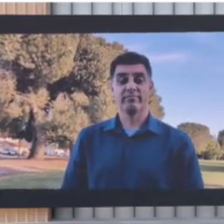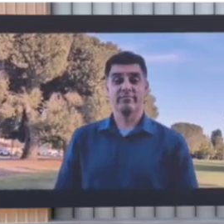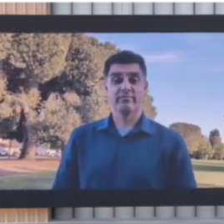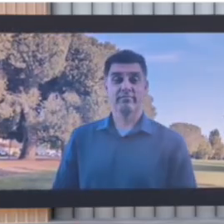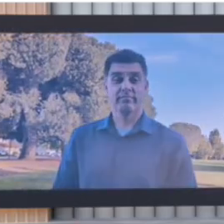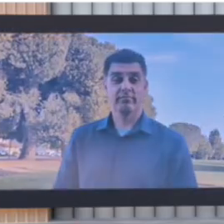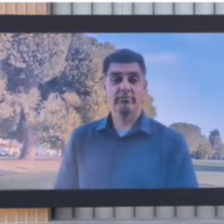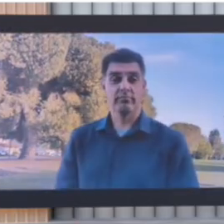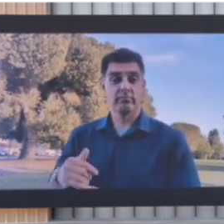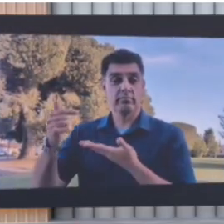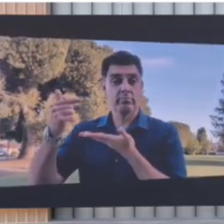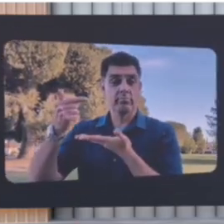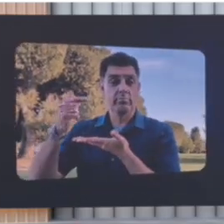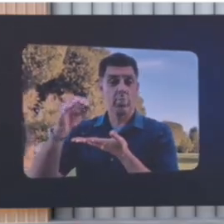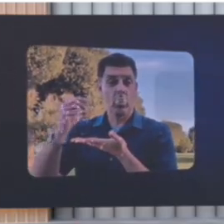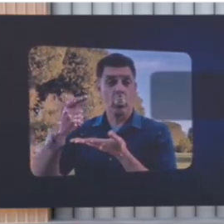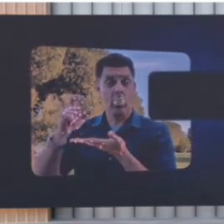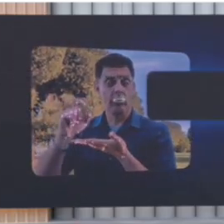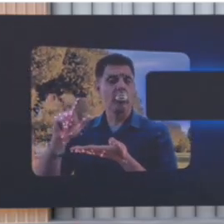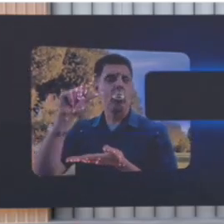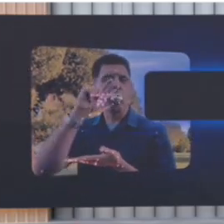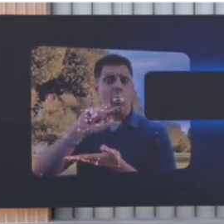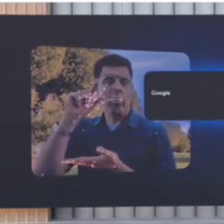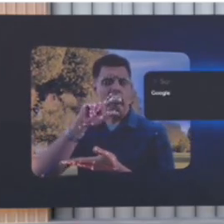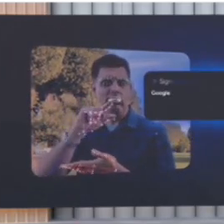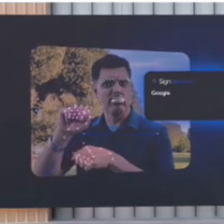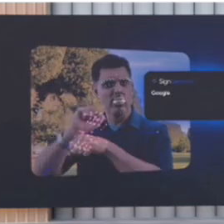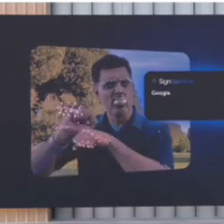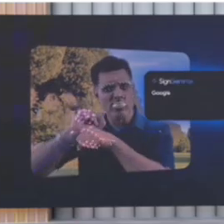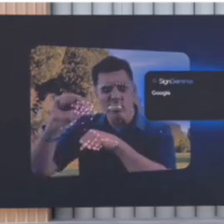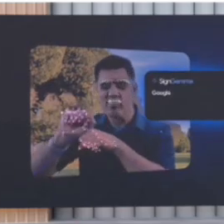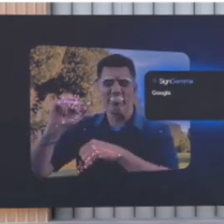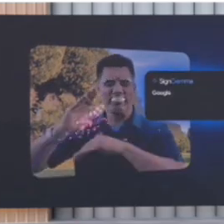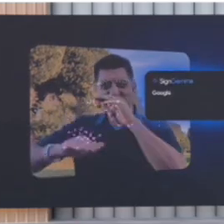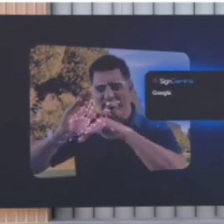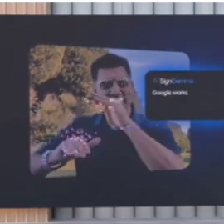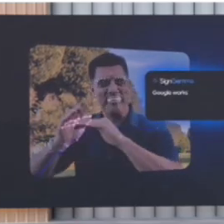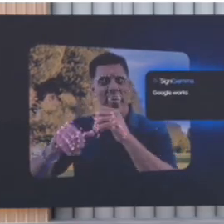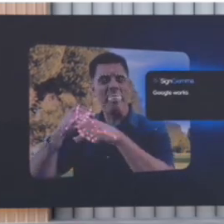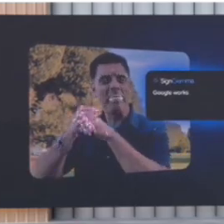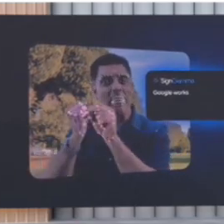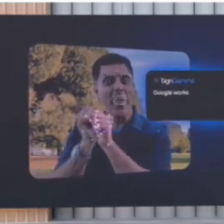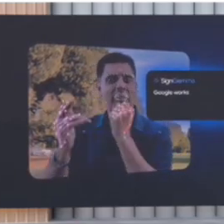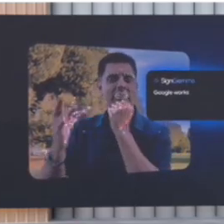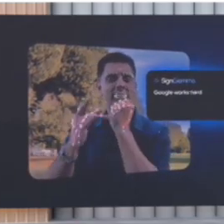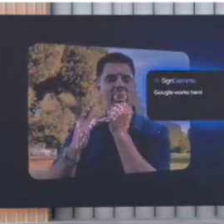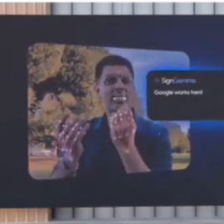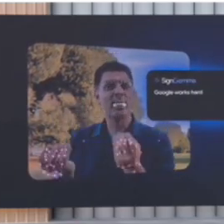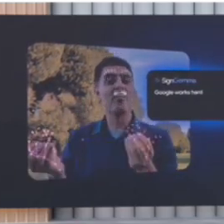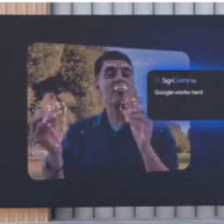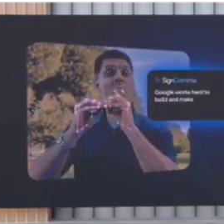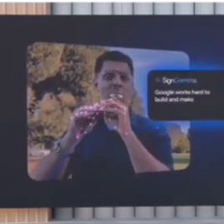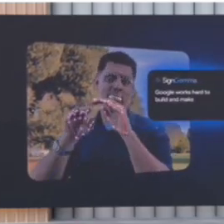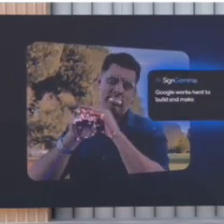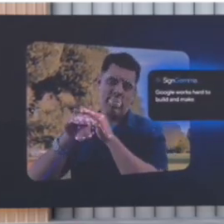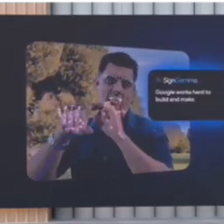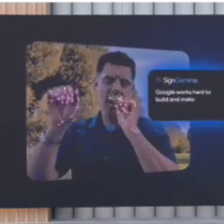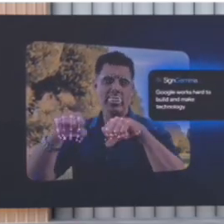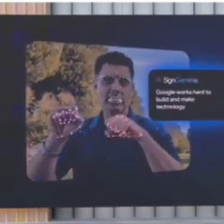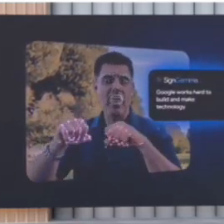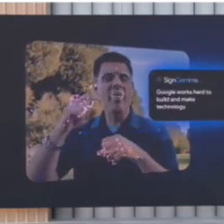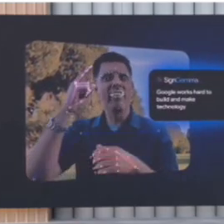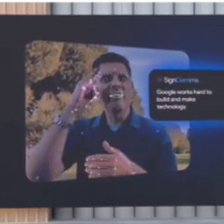sign to text. Et donc là, tu vas capturer, l'IA va capturer le visage, il va capturer les